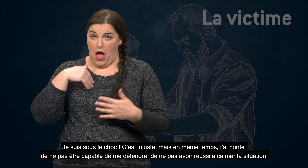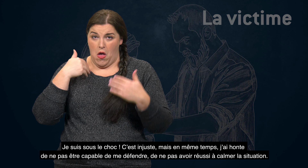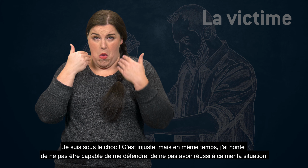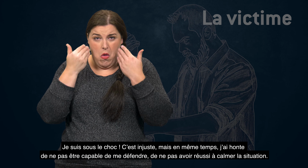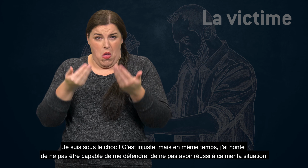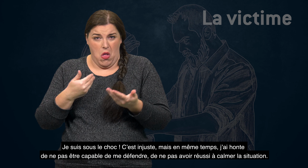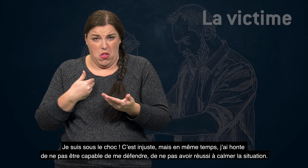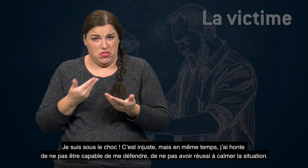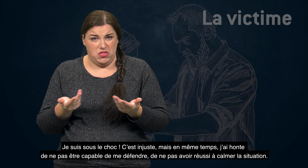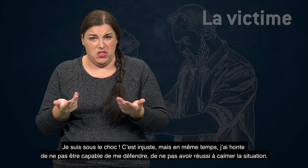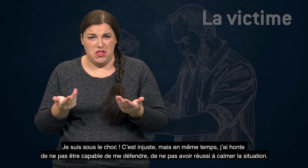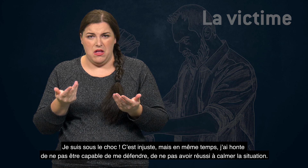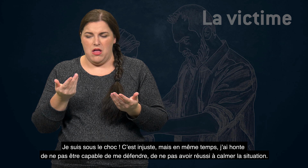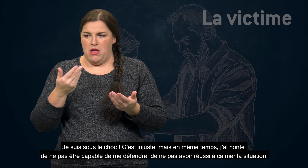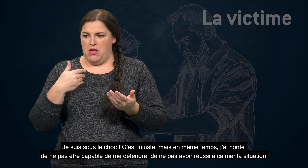de ne pas avoir réussi à calmer la situation.